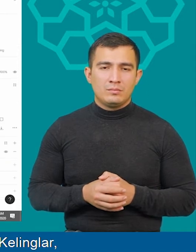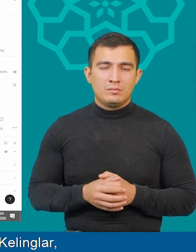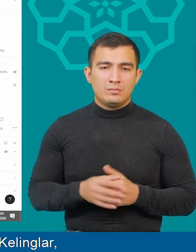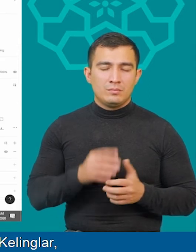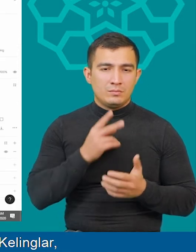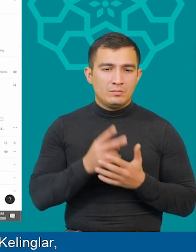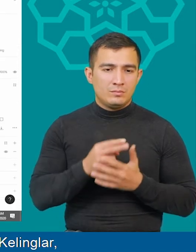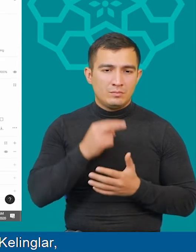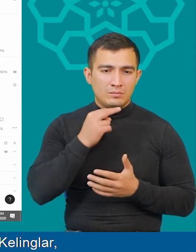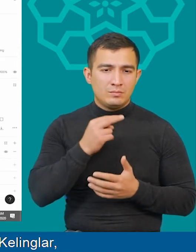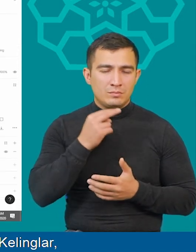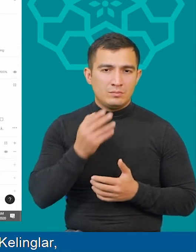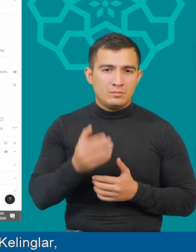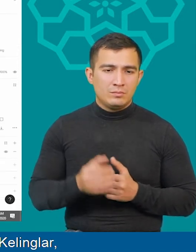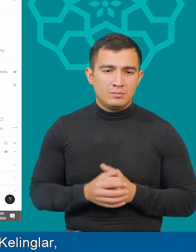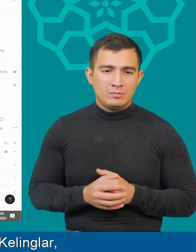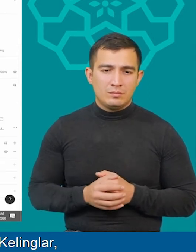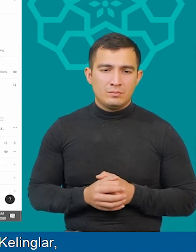Bo'ladi.